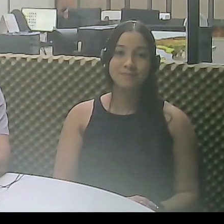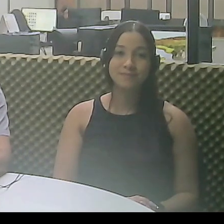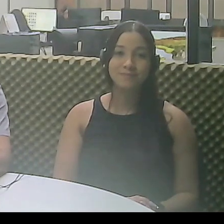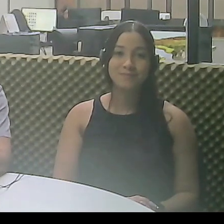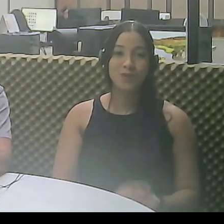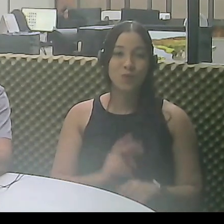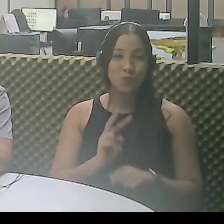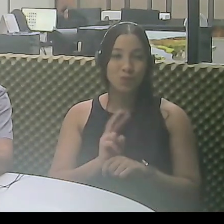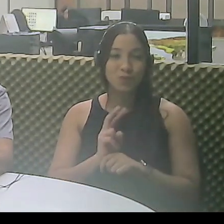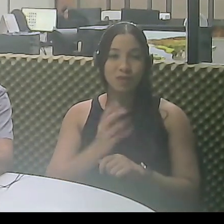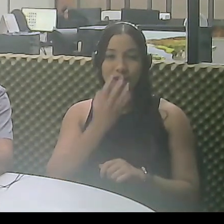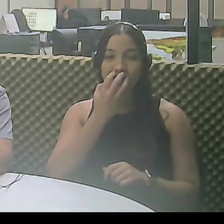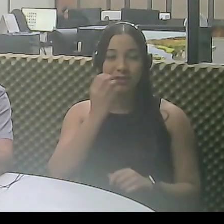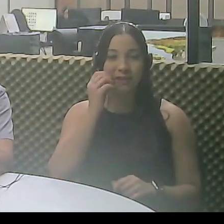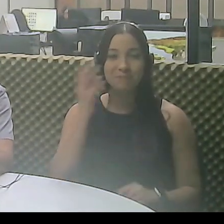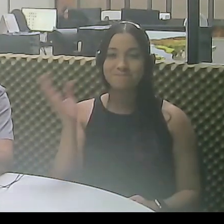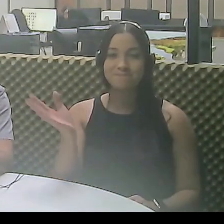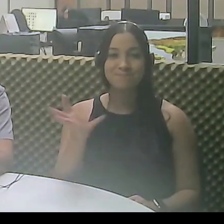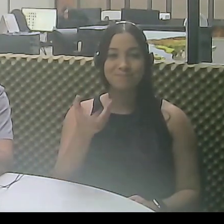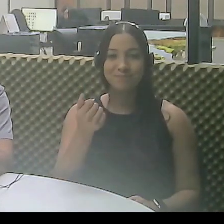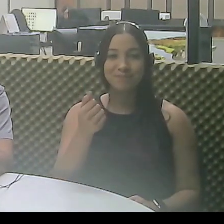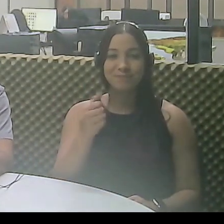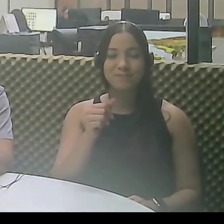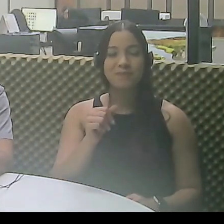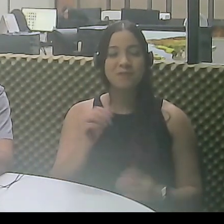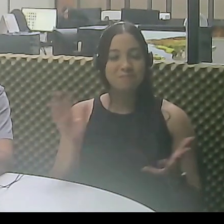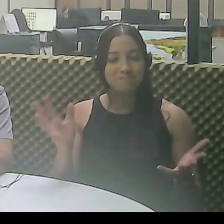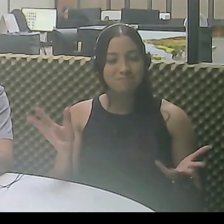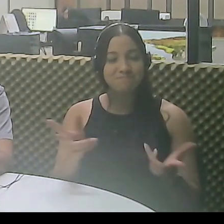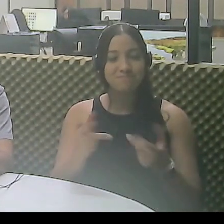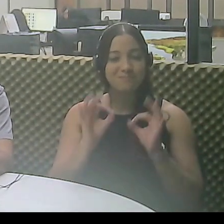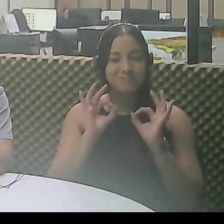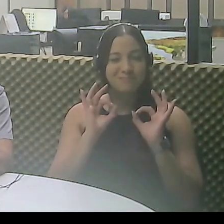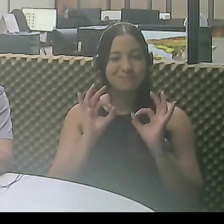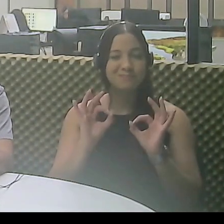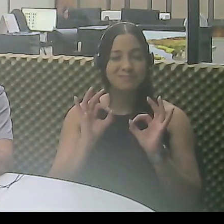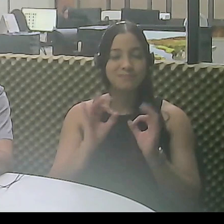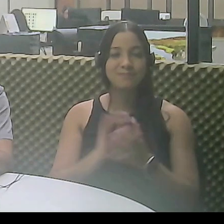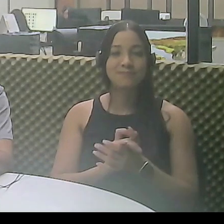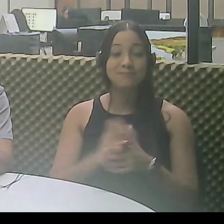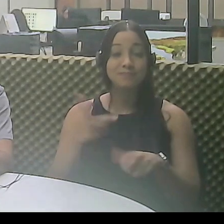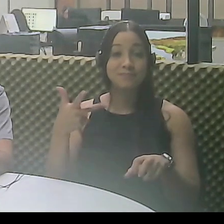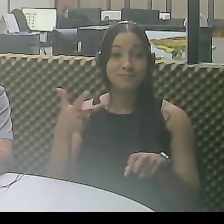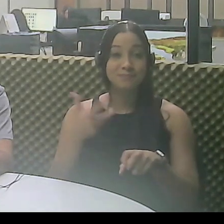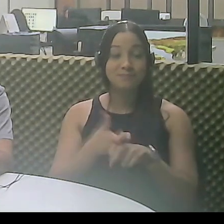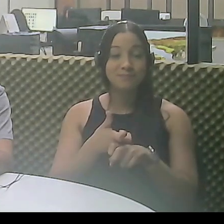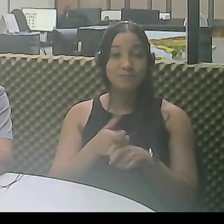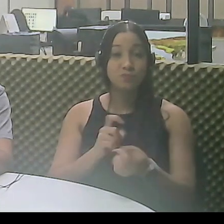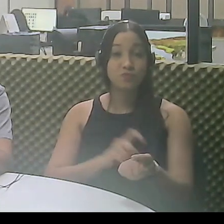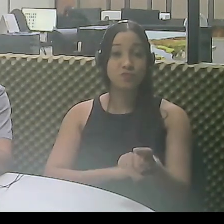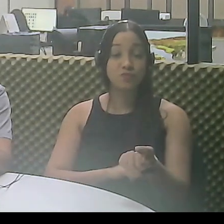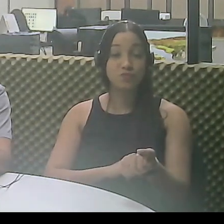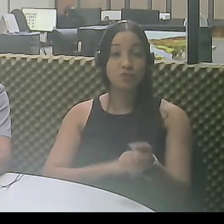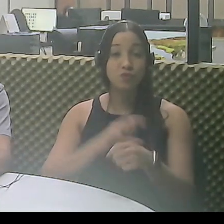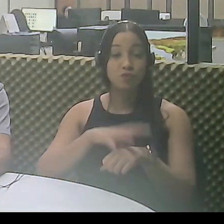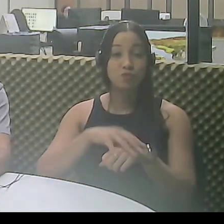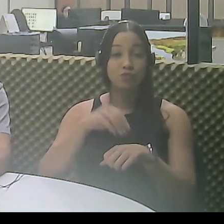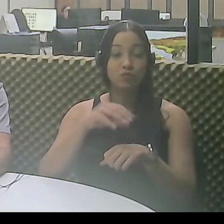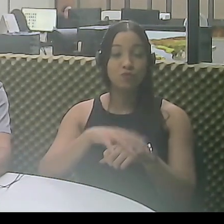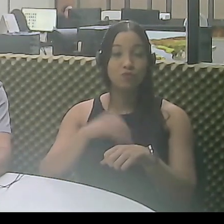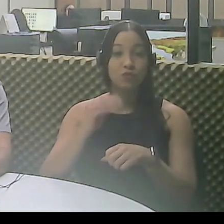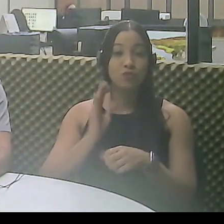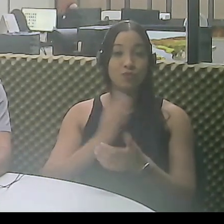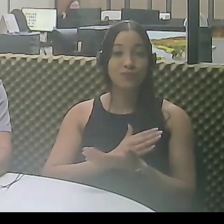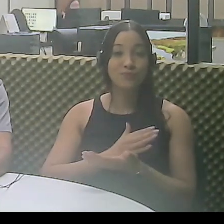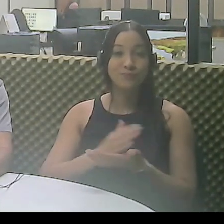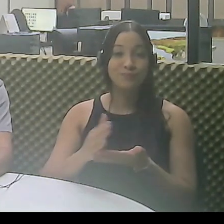Ter um bichinho é sensacional e cuidar deles é animal. A vacinação antirrábica para os nossos peludos de estimação